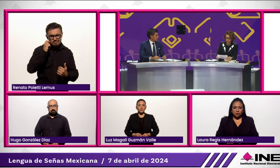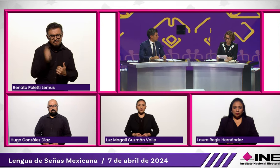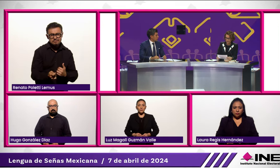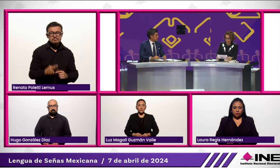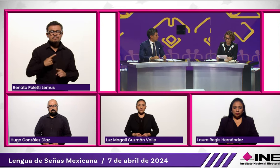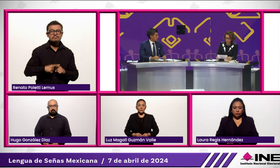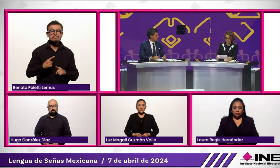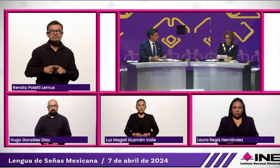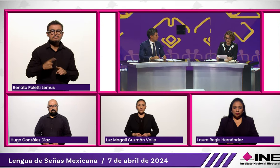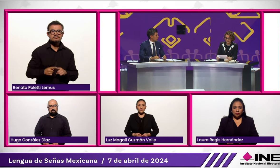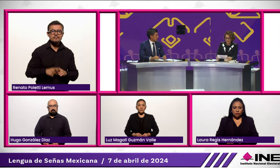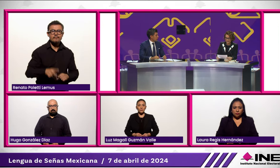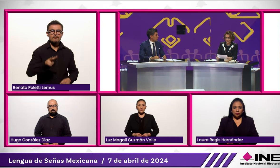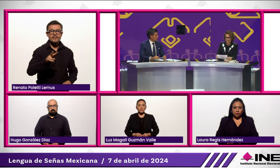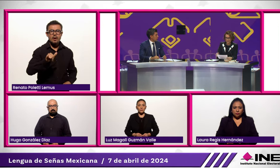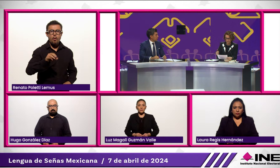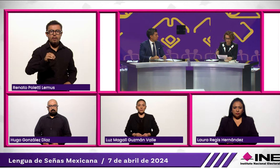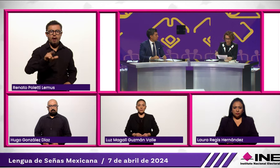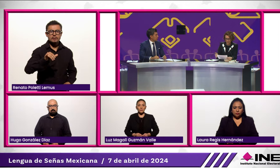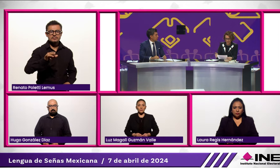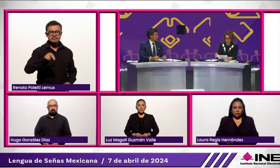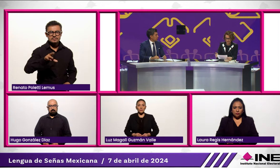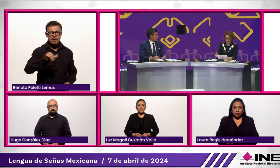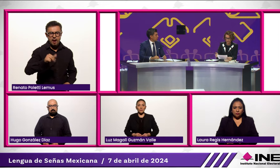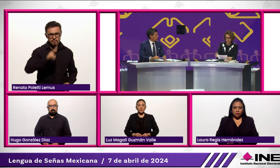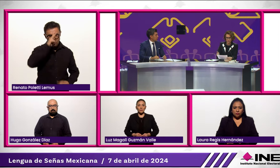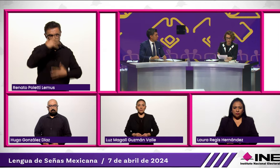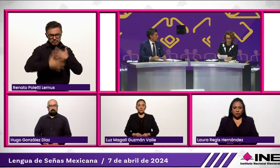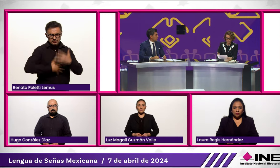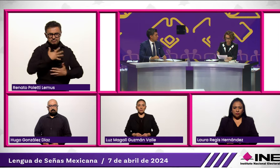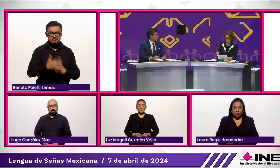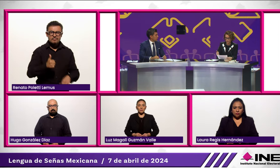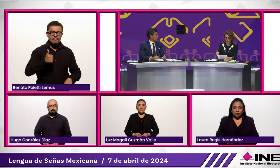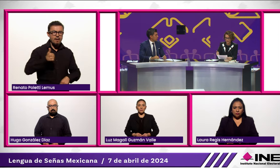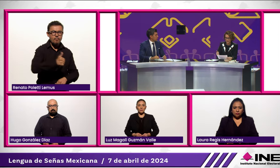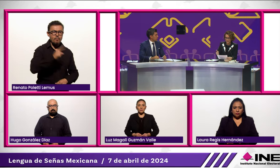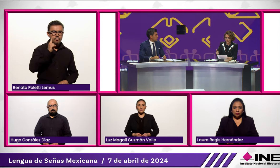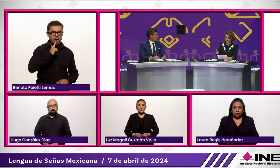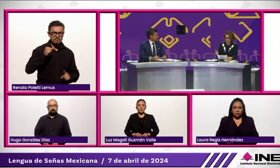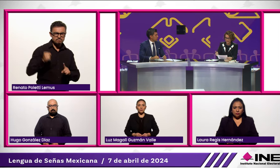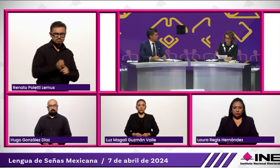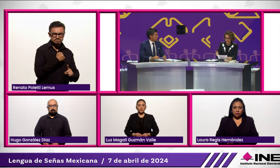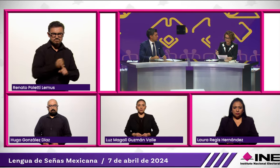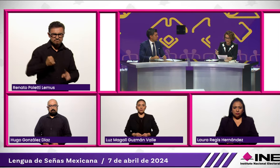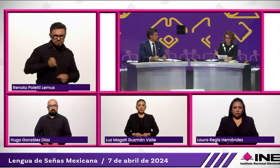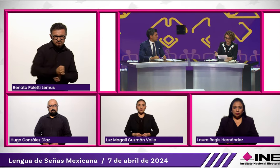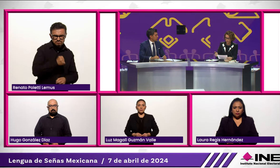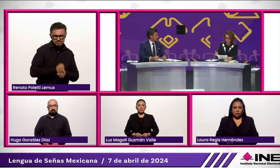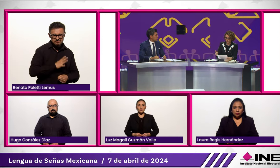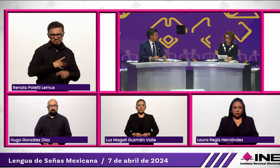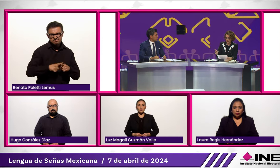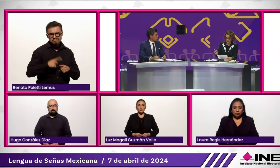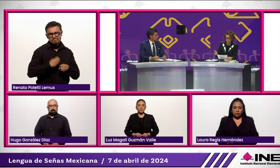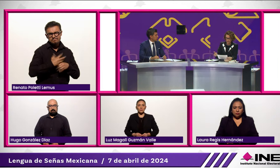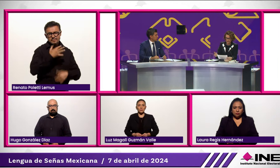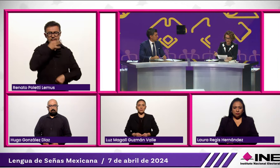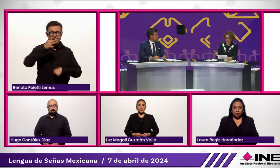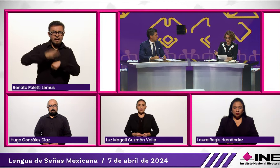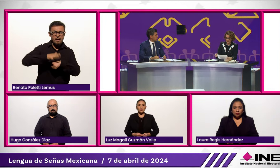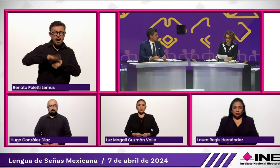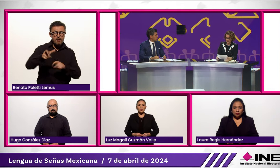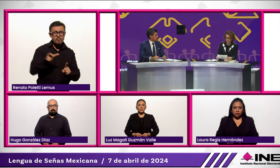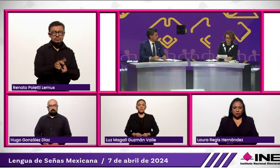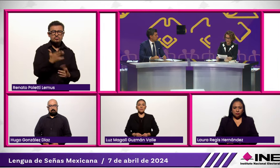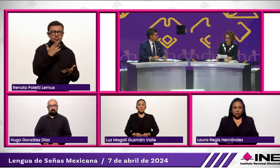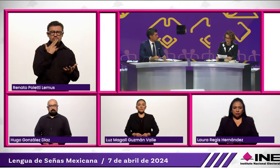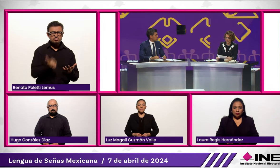las violencias contra las mujeres, si las alertas de violencia de género no han funcionado, si las secretarías, institutos de las mujeres y